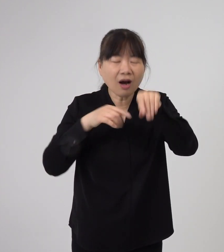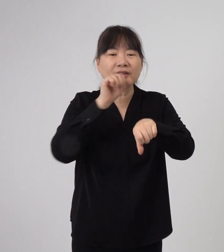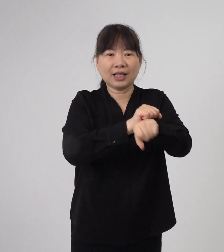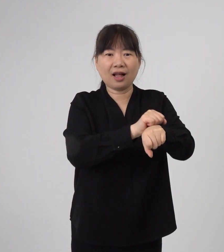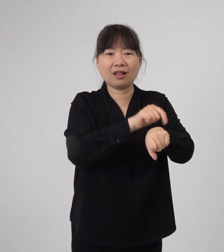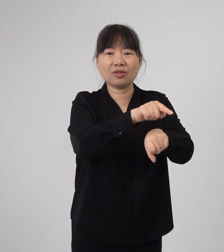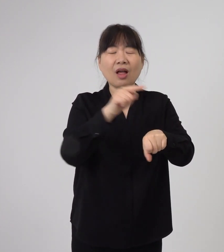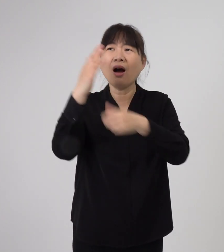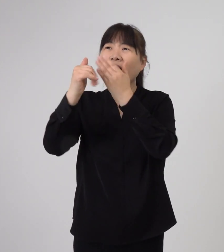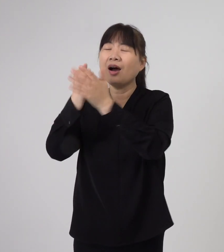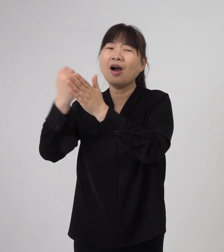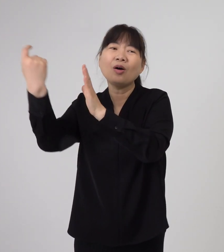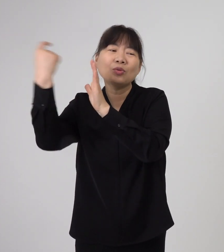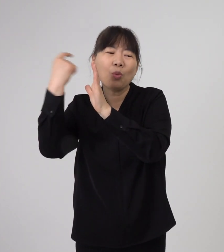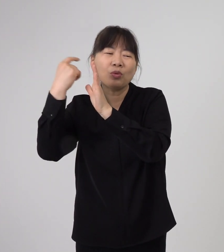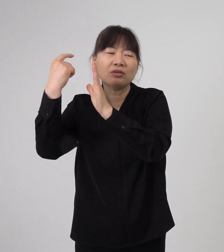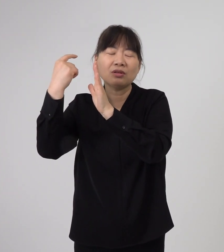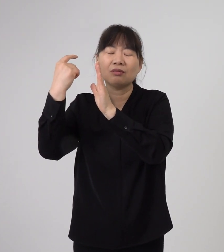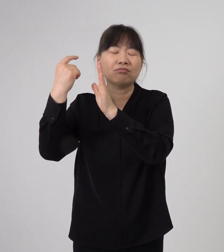리가 없죠.